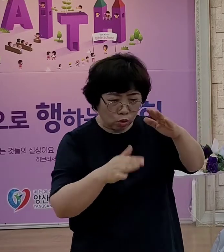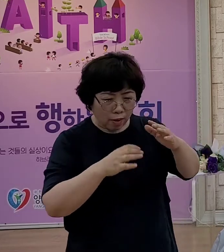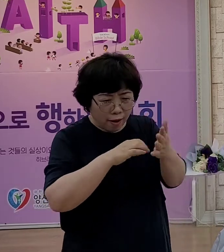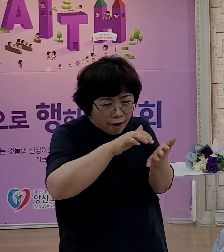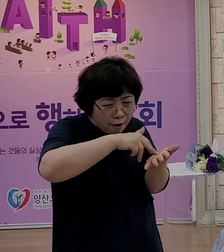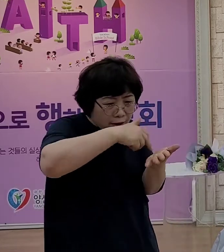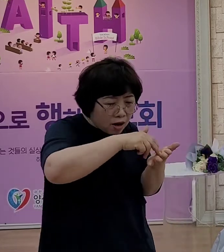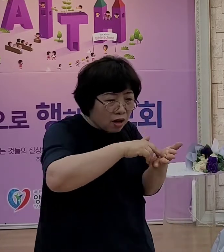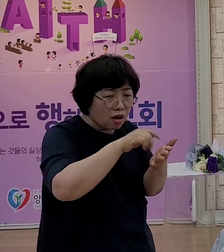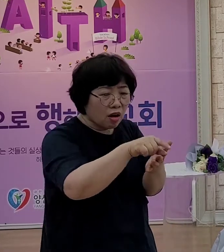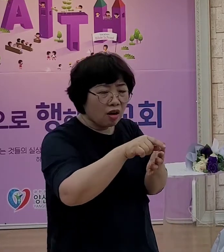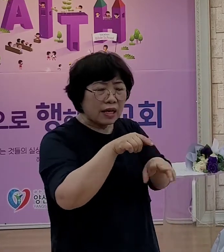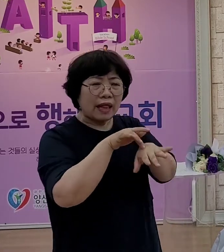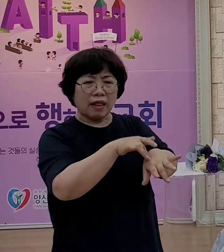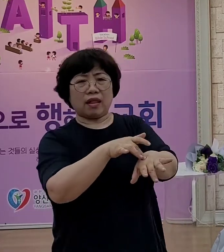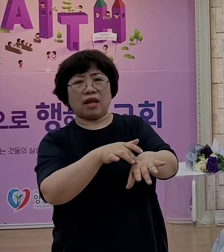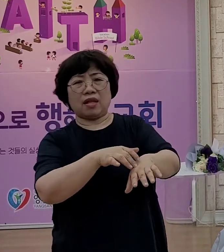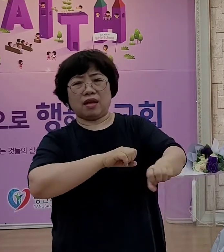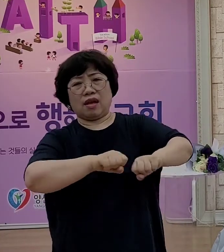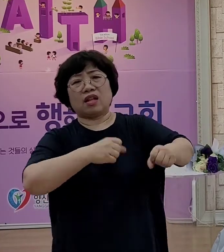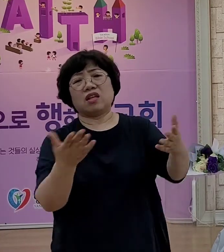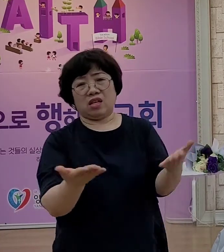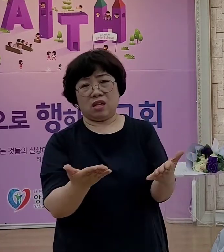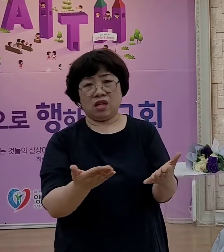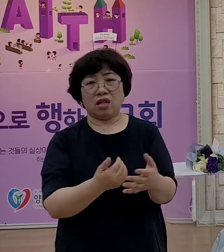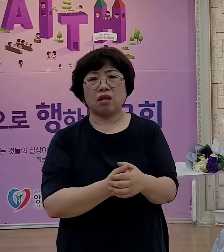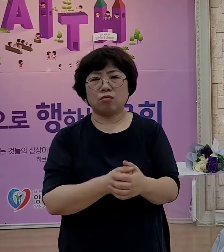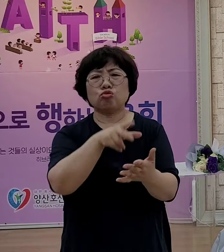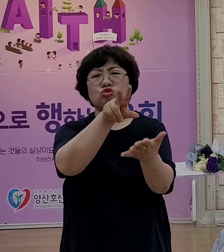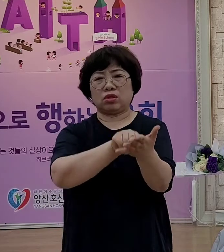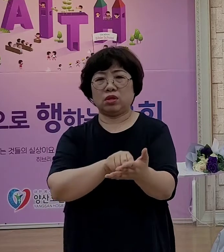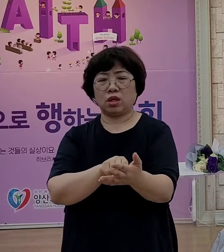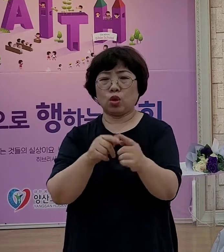이 교회를 이렇게 무너뜨리고 한둘이 아니에요. 한둘이.